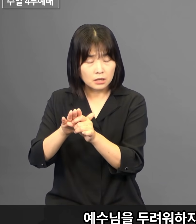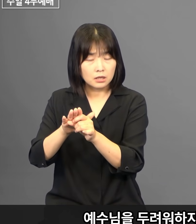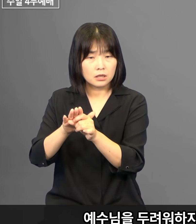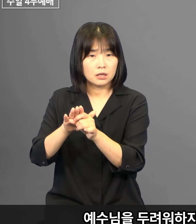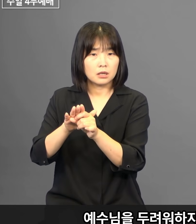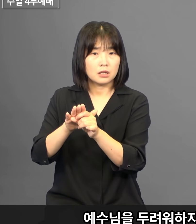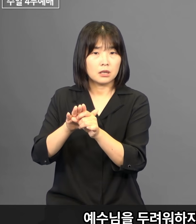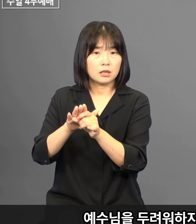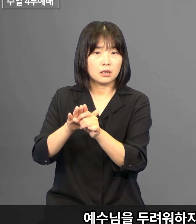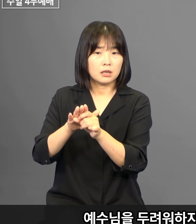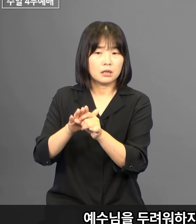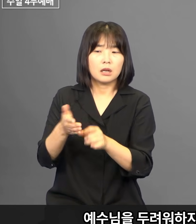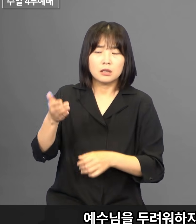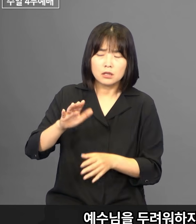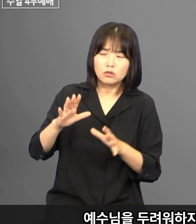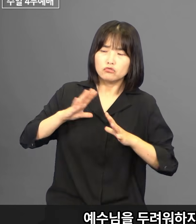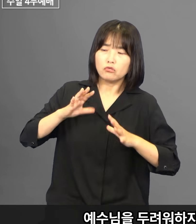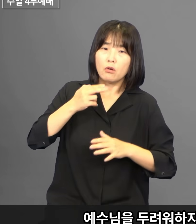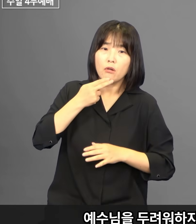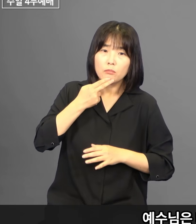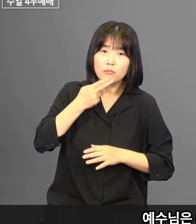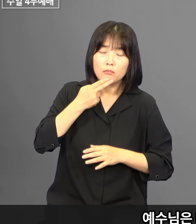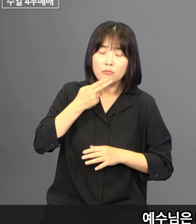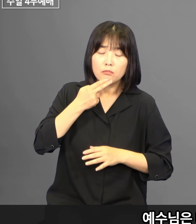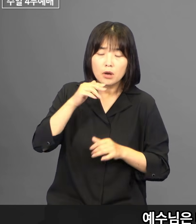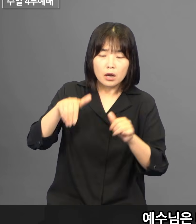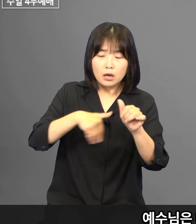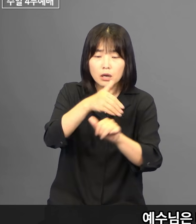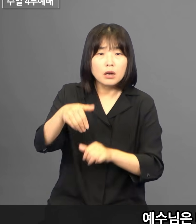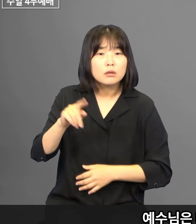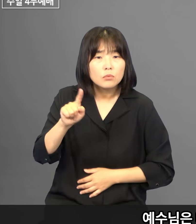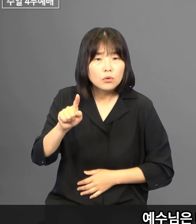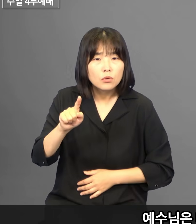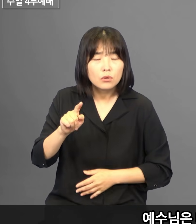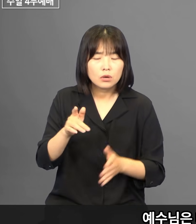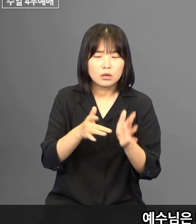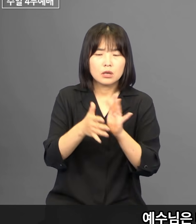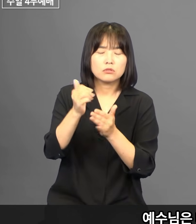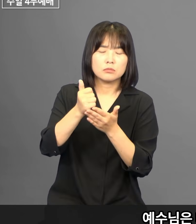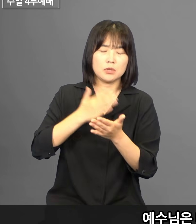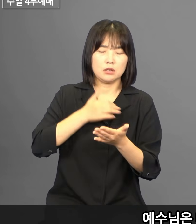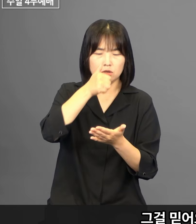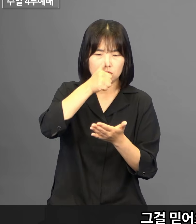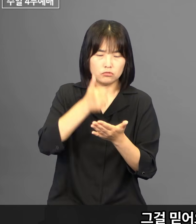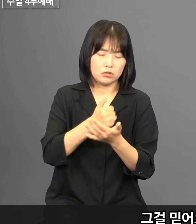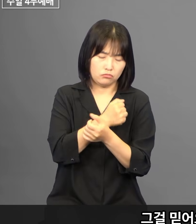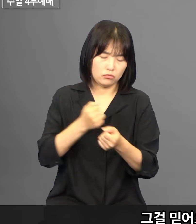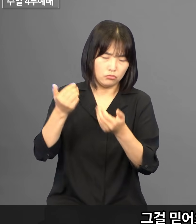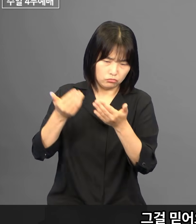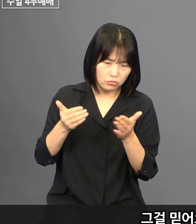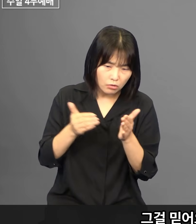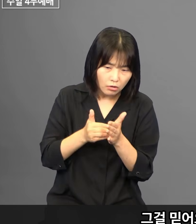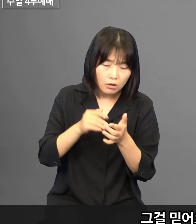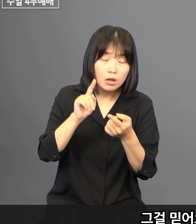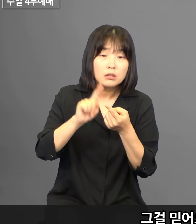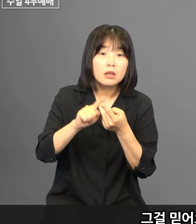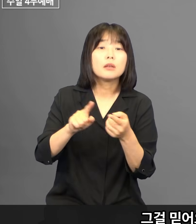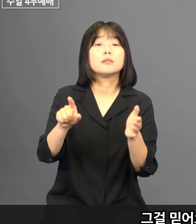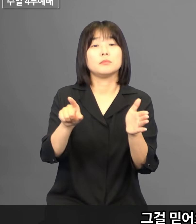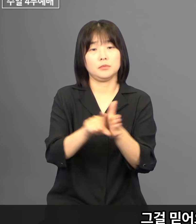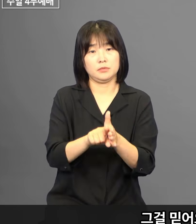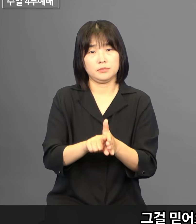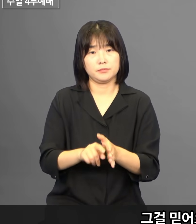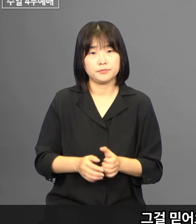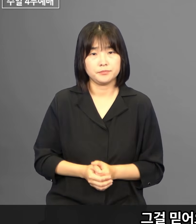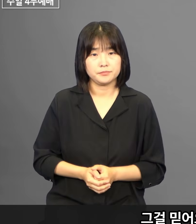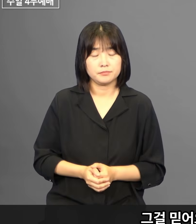않는 경우가 어떤 경우지요? 예수님은 나의 속죄주이시다. 그걸 믿어요.